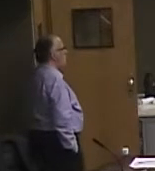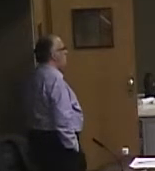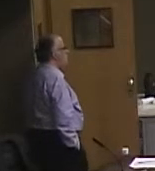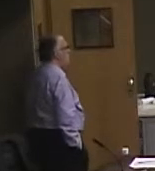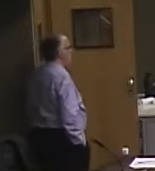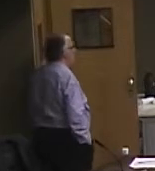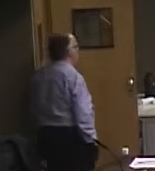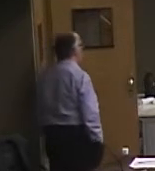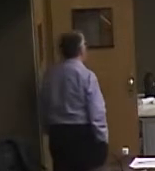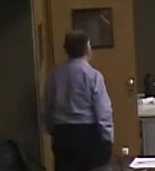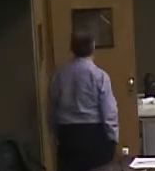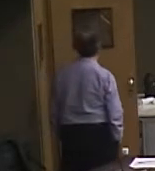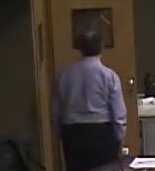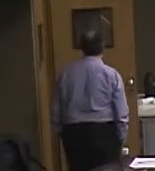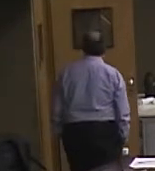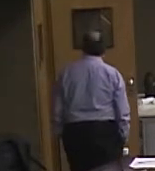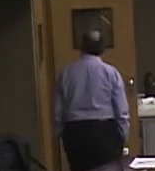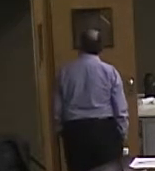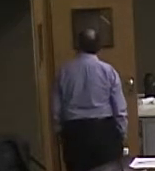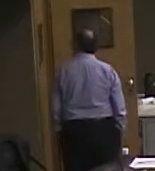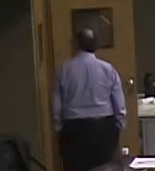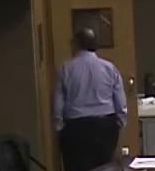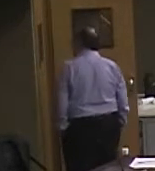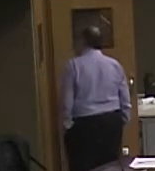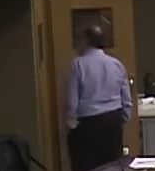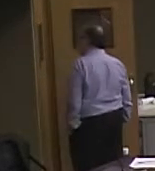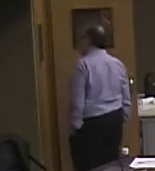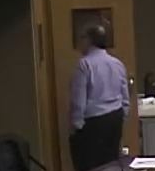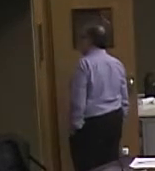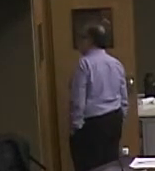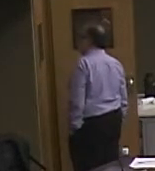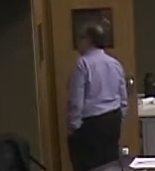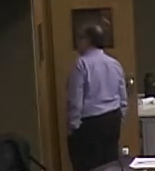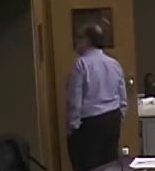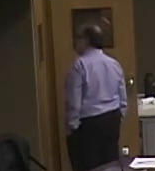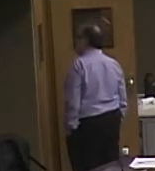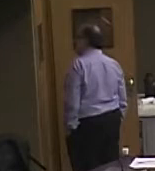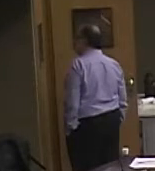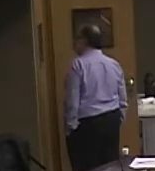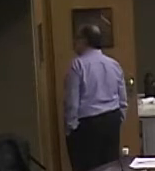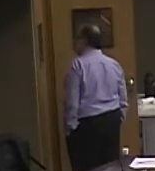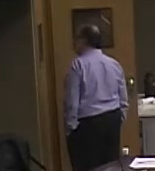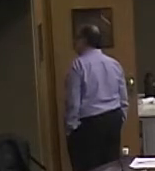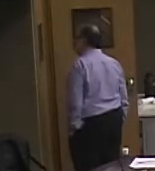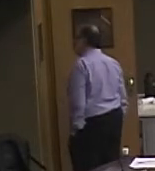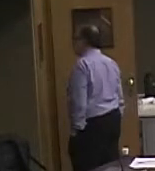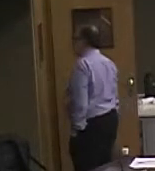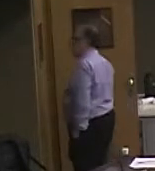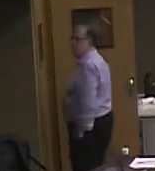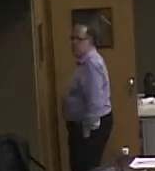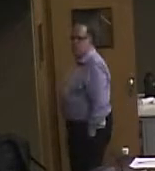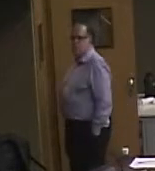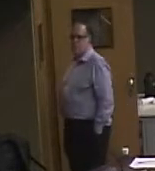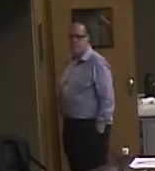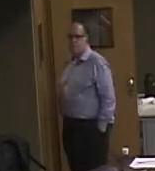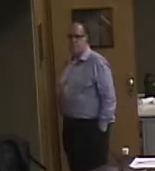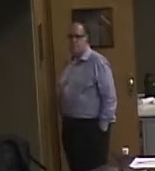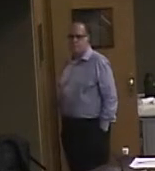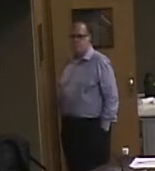fechado, eles têm locais que eles se reúnem. Eu estou indo para trás. Pronto, agora travei. Eles vivem num gueto